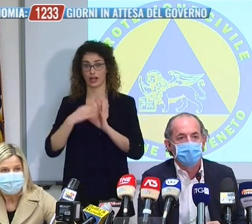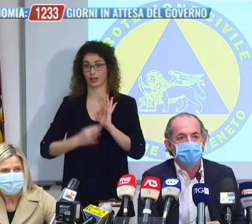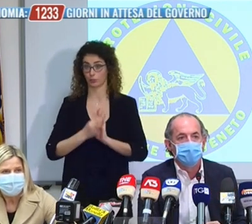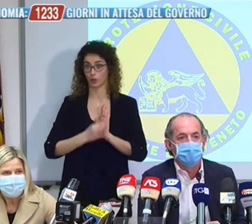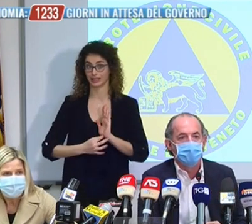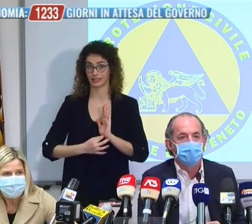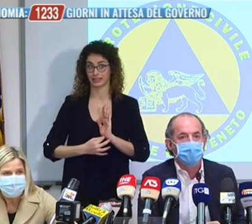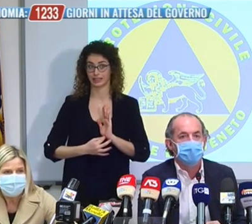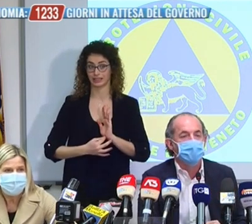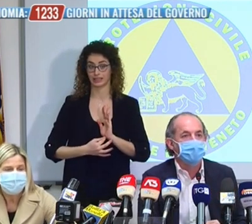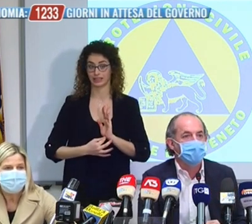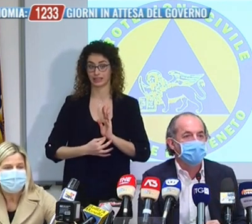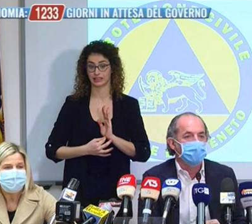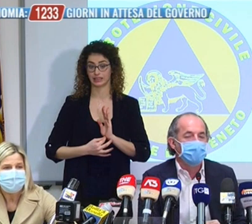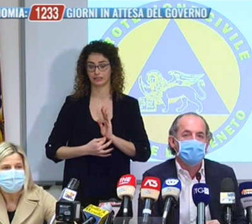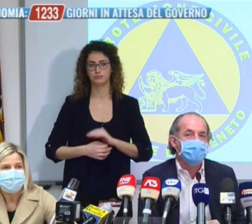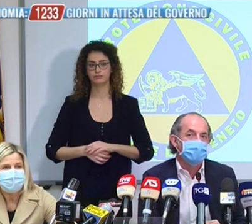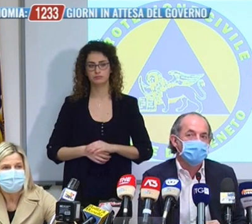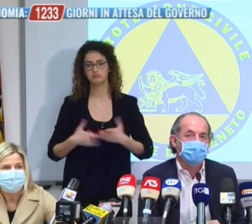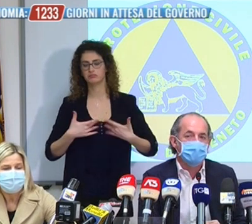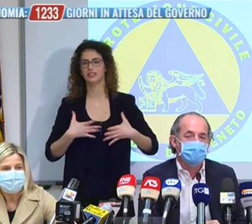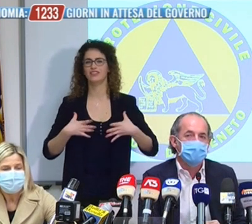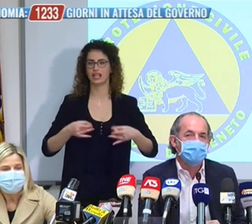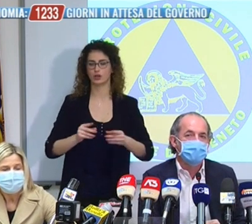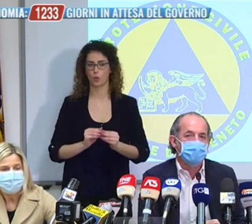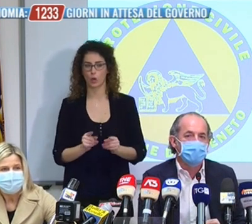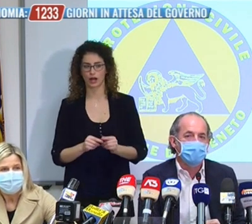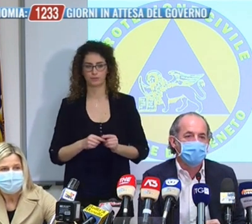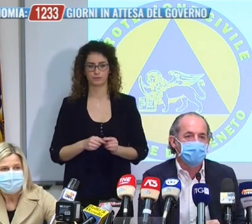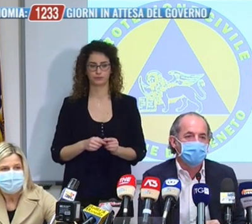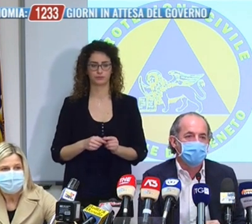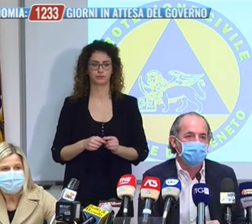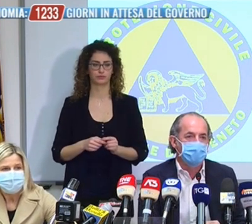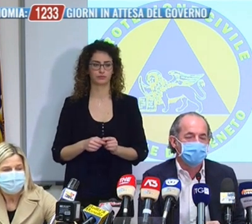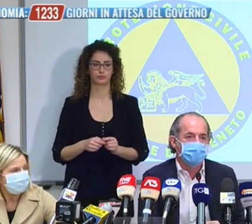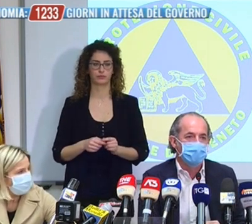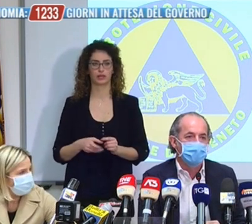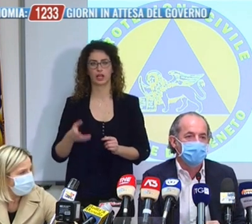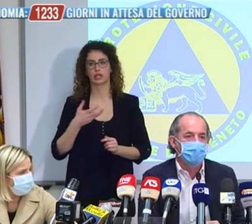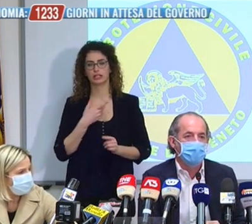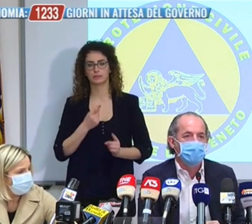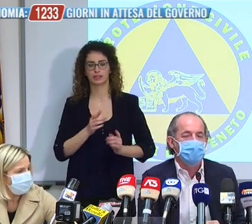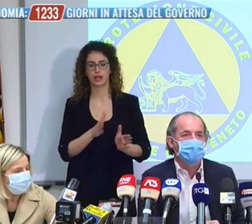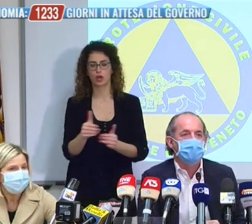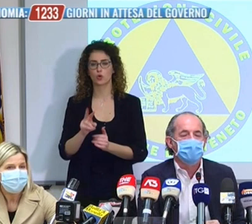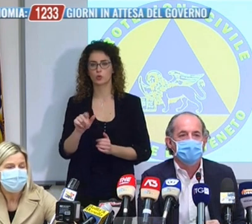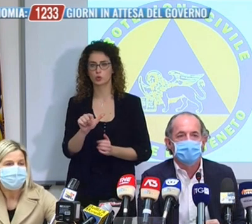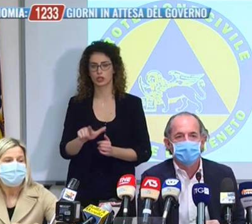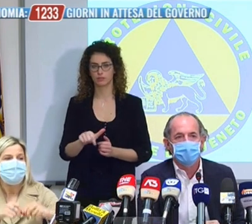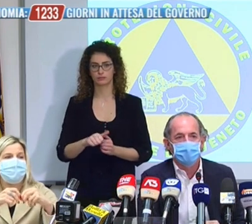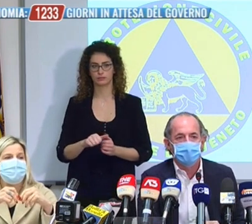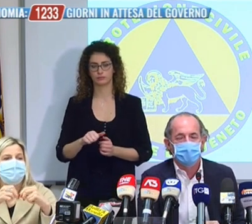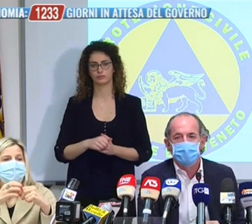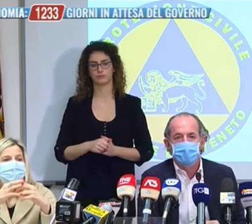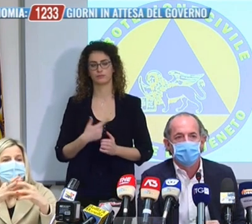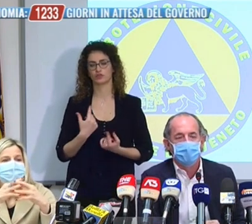quindi? Per sapere, sono i SISP delle ULS, cioè ad esempio quando c'è